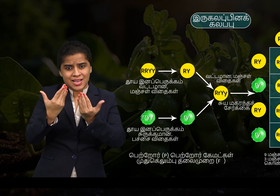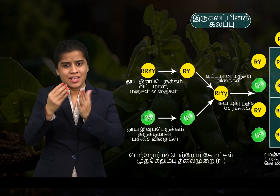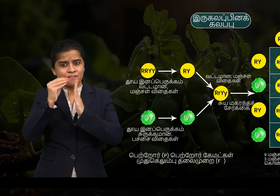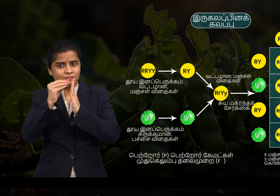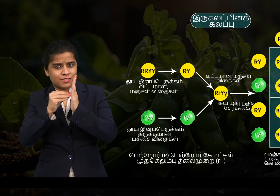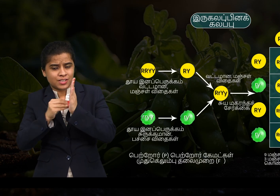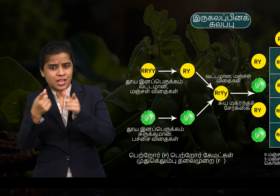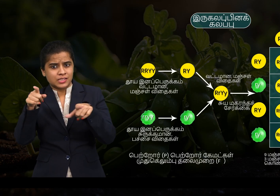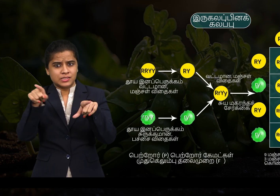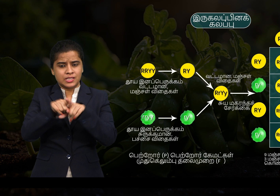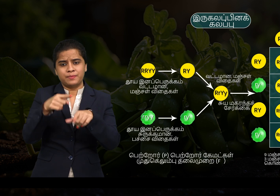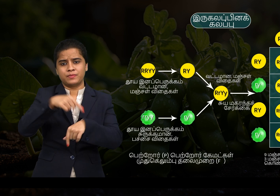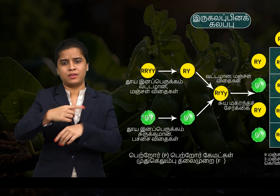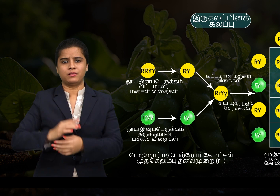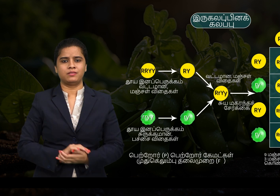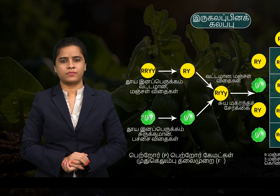உள்ளடக்கியது.